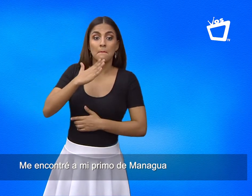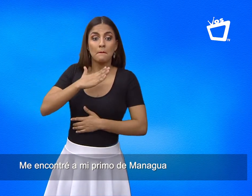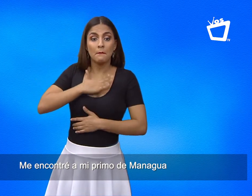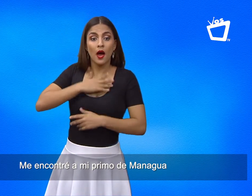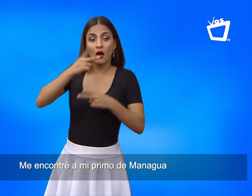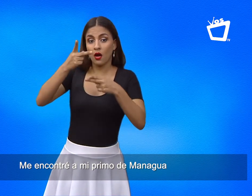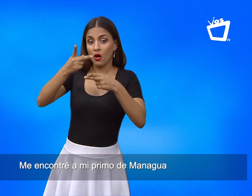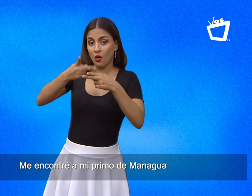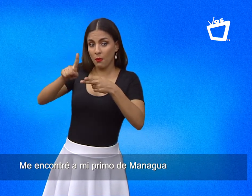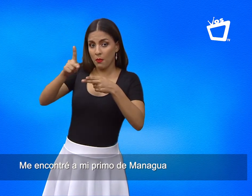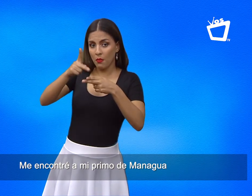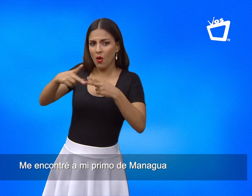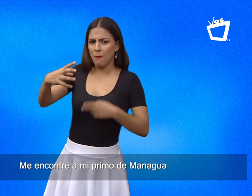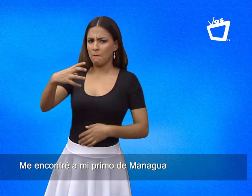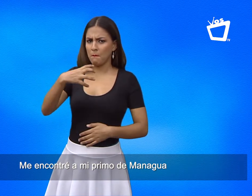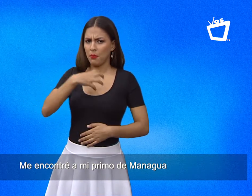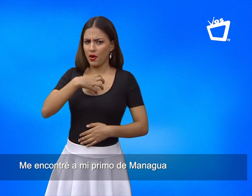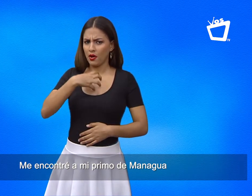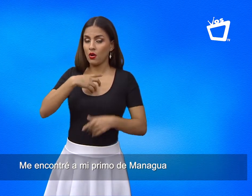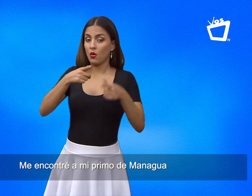Me encontré a mi primo de Managua.